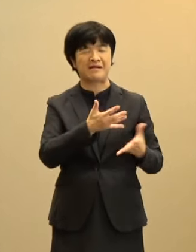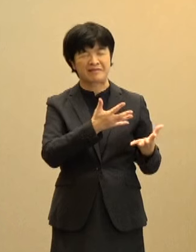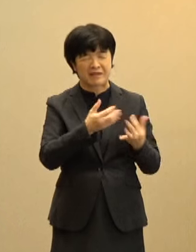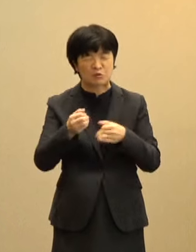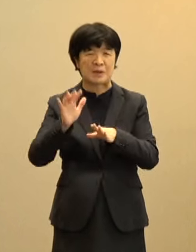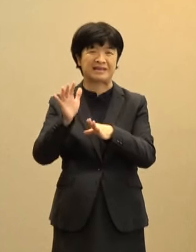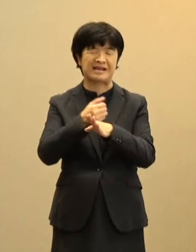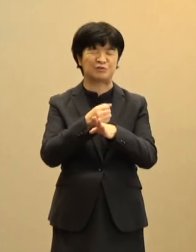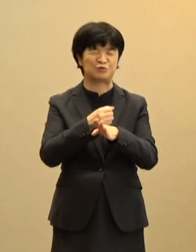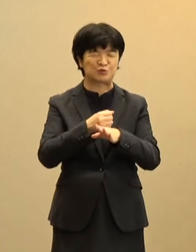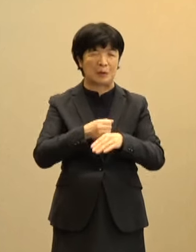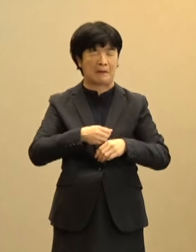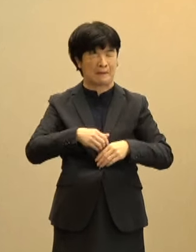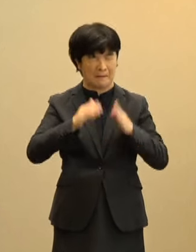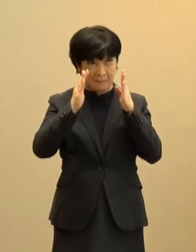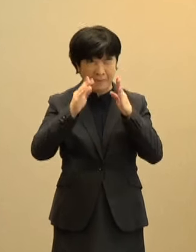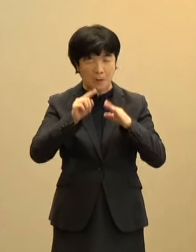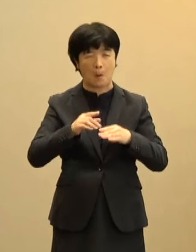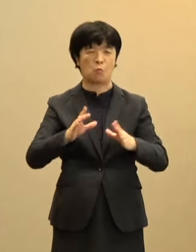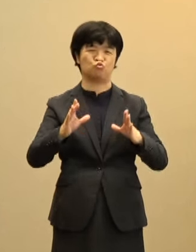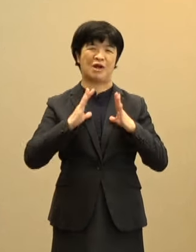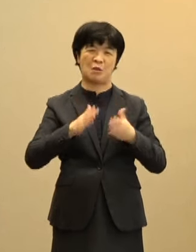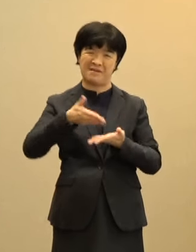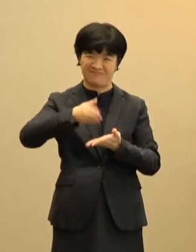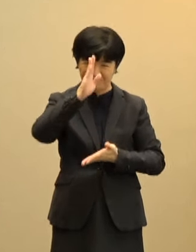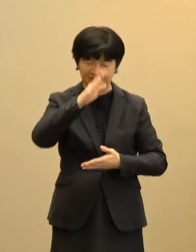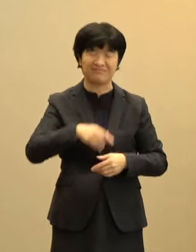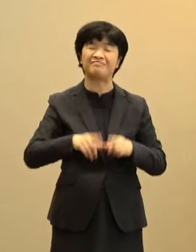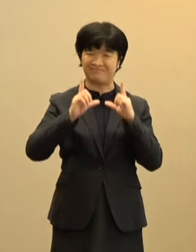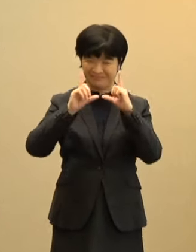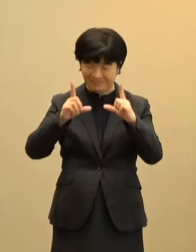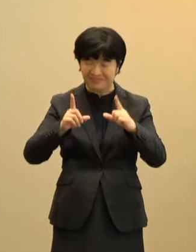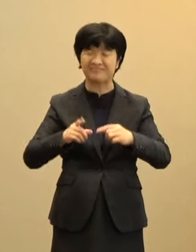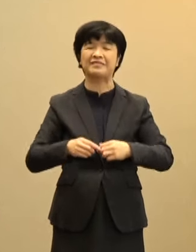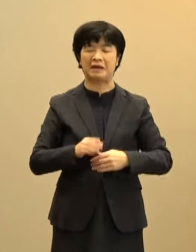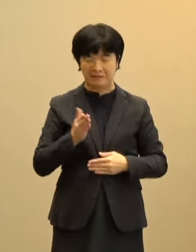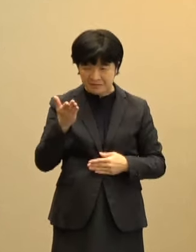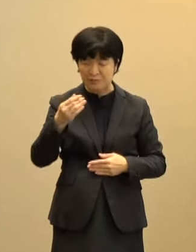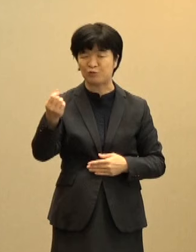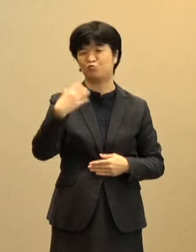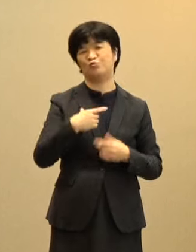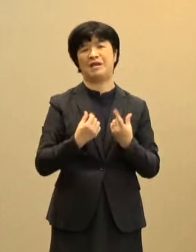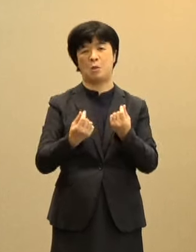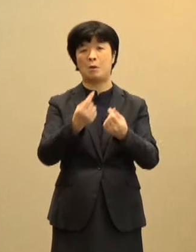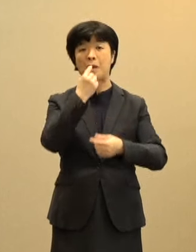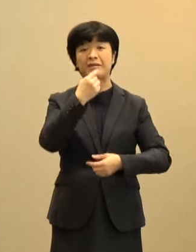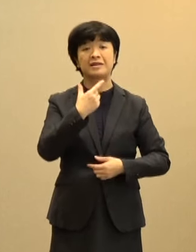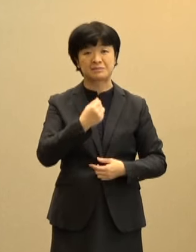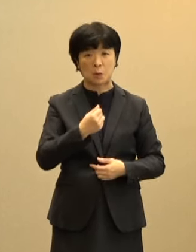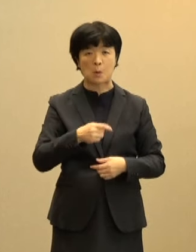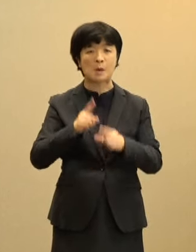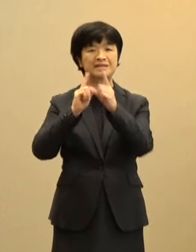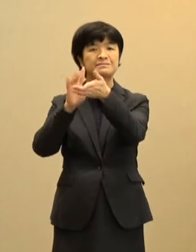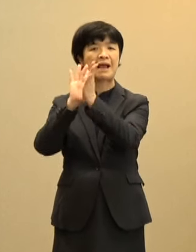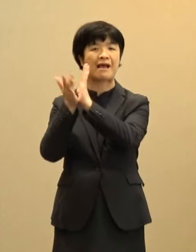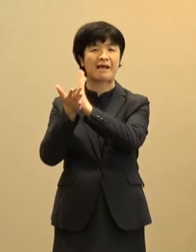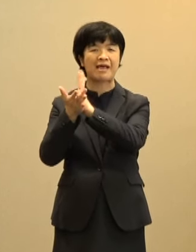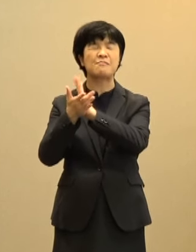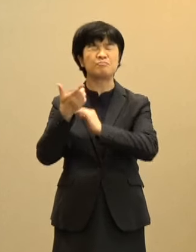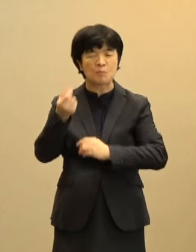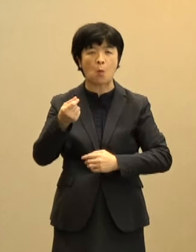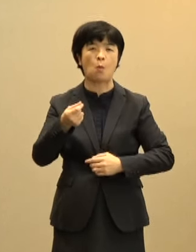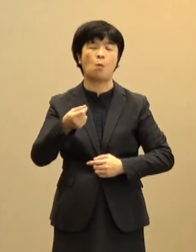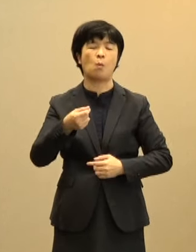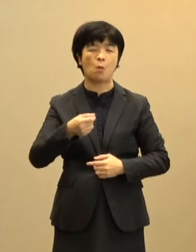ことに対する受け止めについてまずお願いいたします。 はい、おっしゃっていただいた通りですね、やはり私自身もそれから千葉県もです